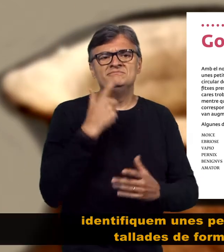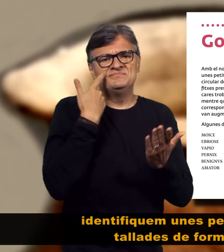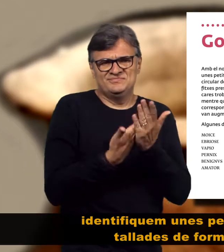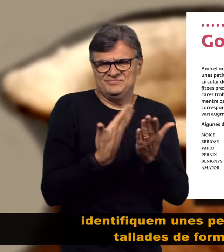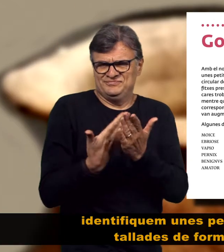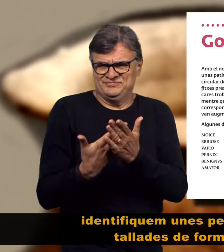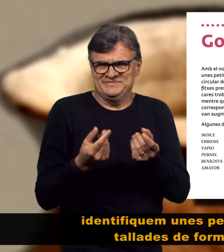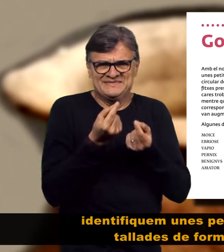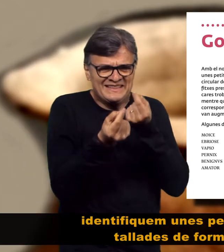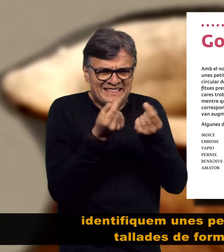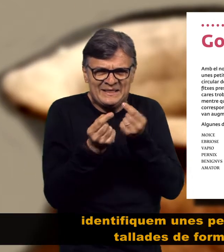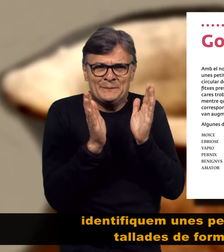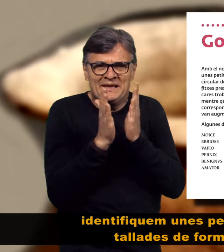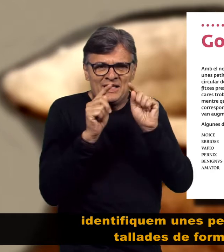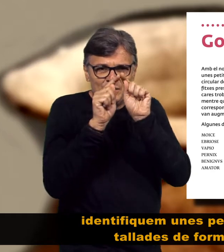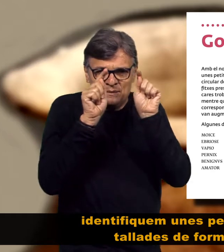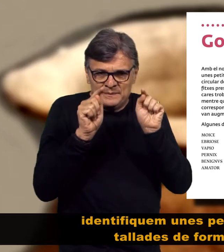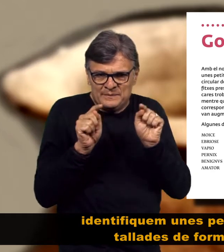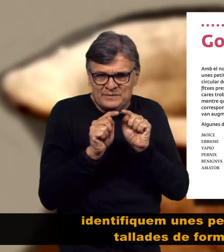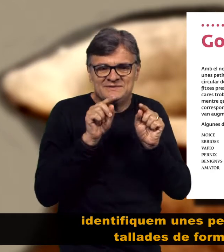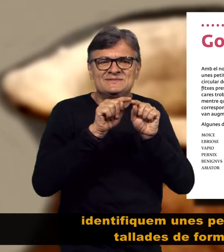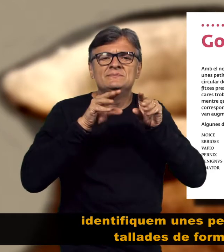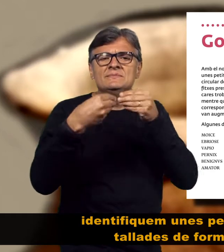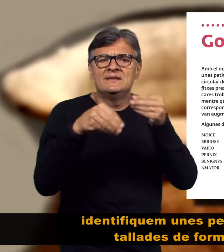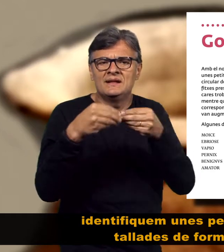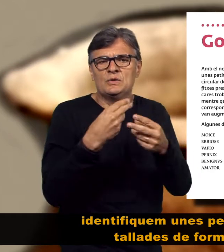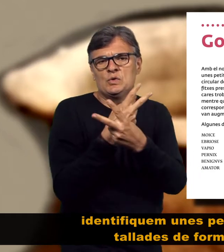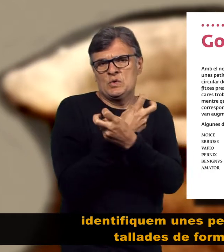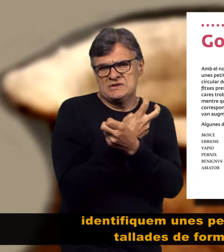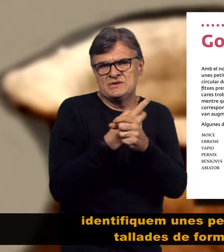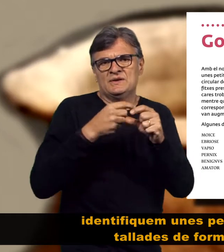tallades a forma rectangular i amb un apèndic circular decorat i perforat.